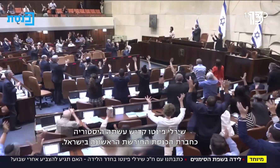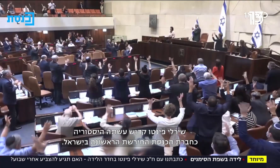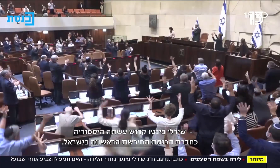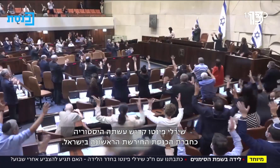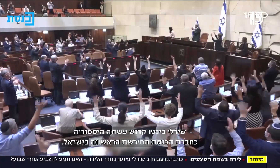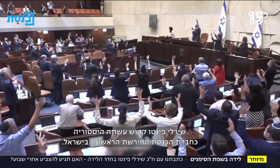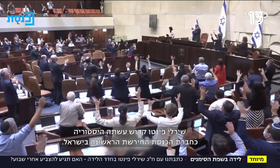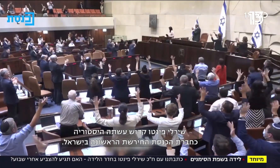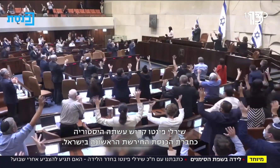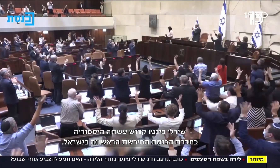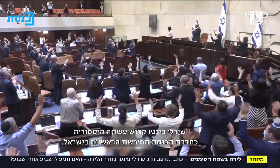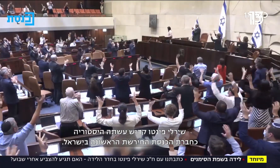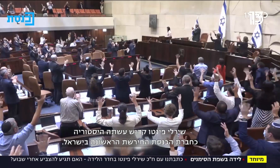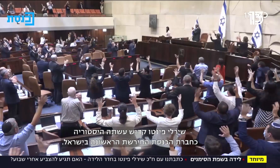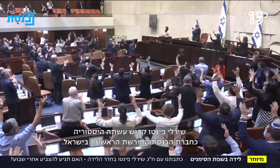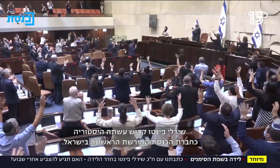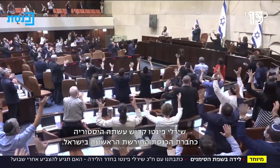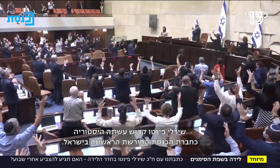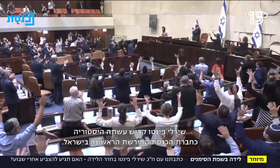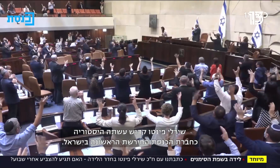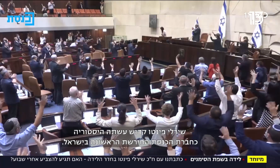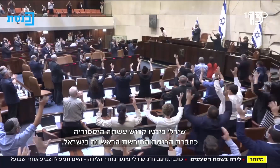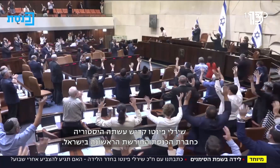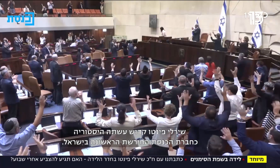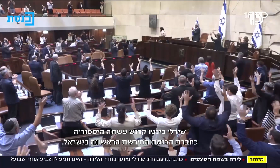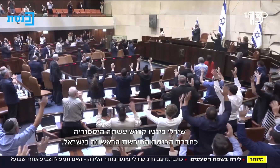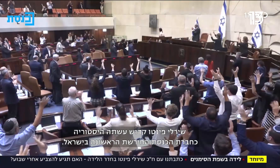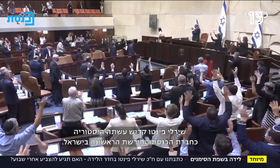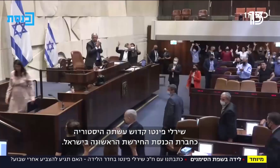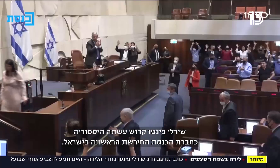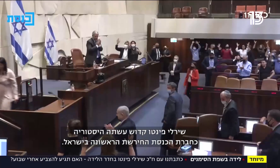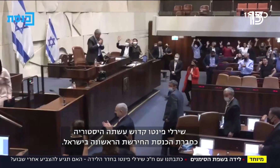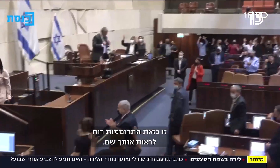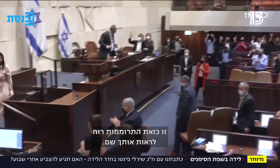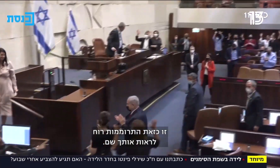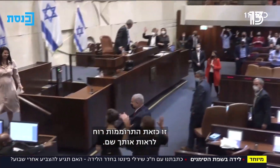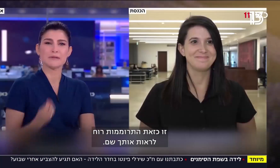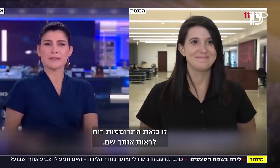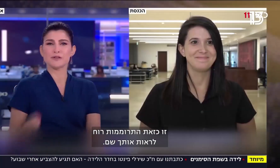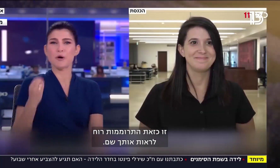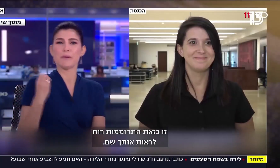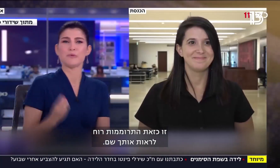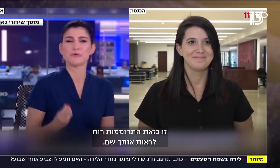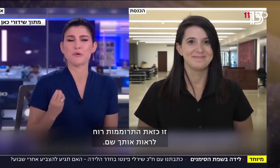שירלי פינטו קדוש עשתה היסטוריה כחברת הכנסת החרשת הראשונה בישראל. זה כזאת התרוממות